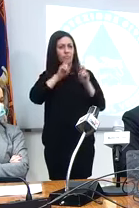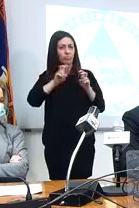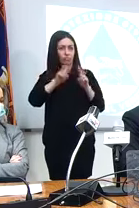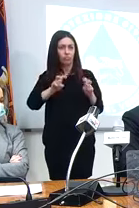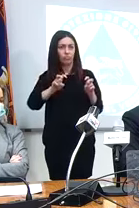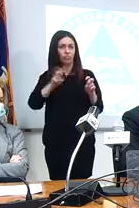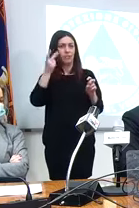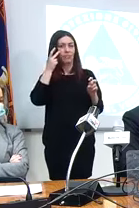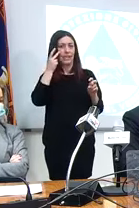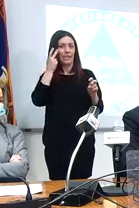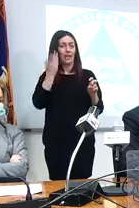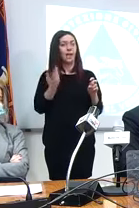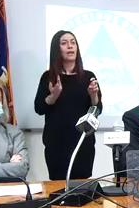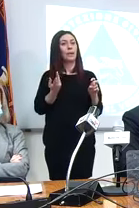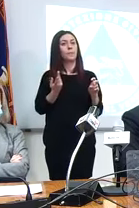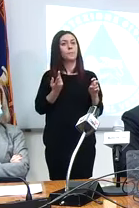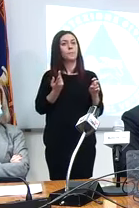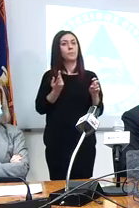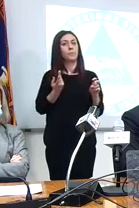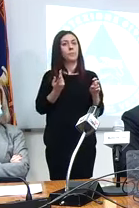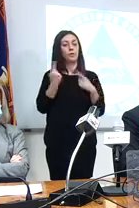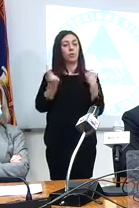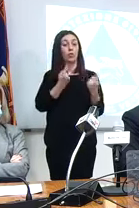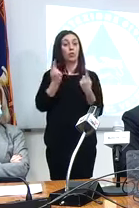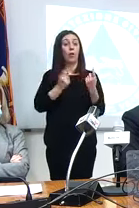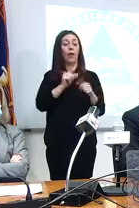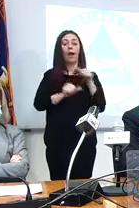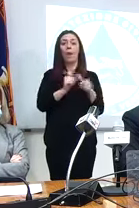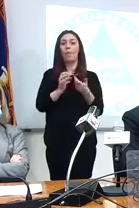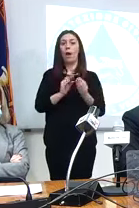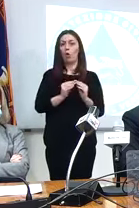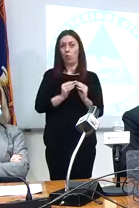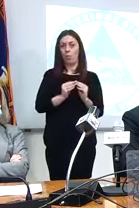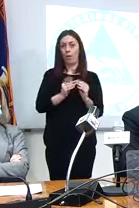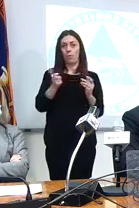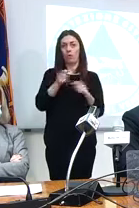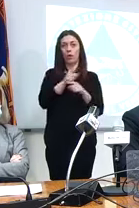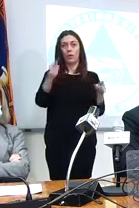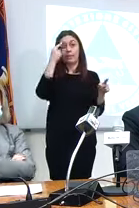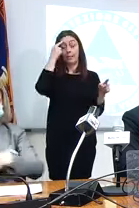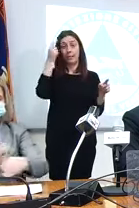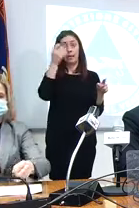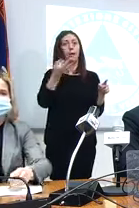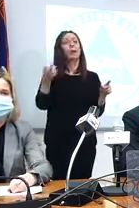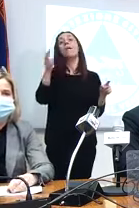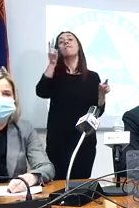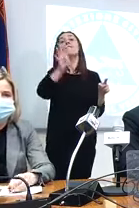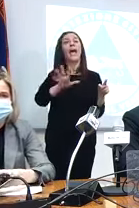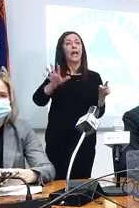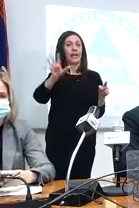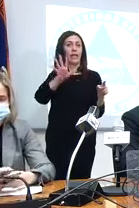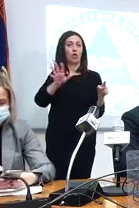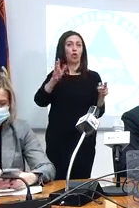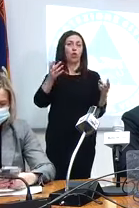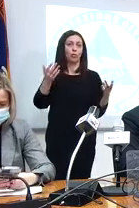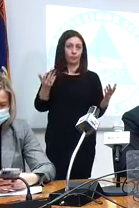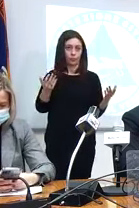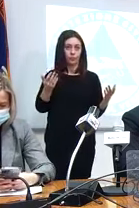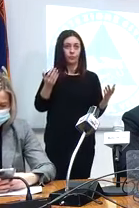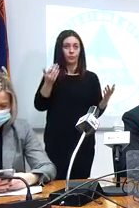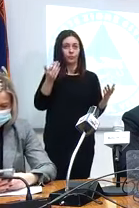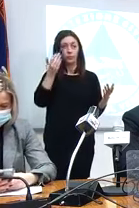contagio. Cioè, voi sapete che il Veneto, al di là di tutti questi fenomeni che sono rivelati grandi esperti di epidemiologia, di